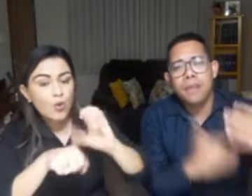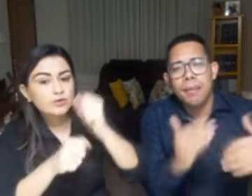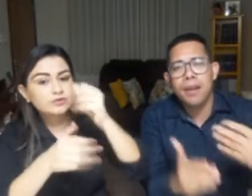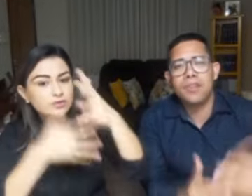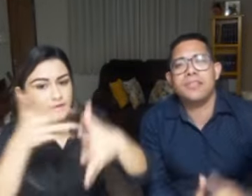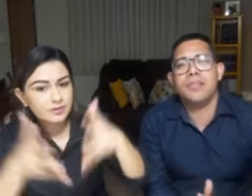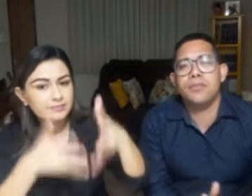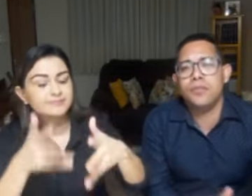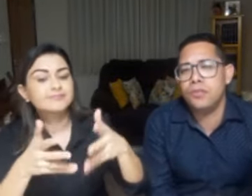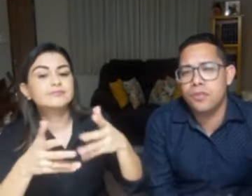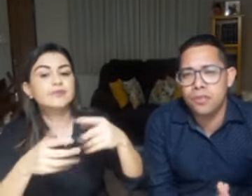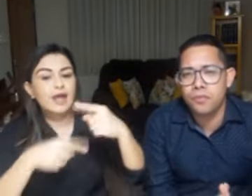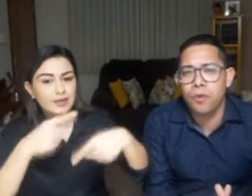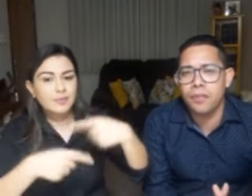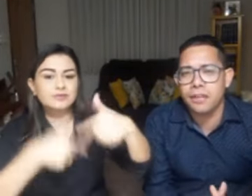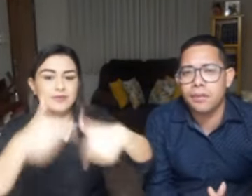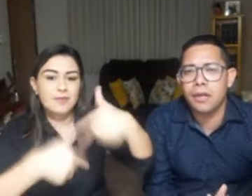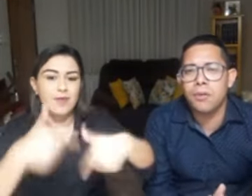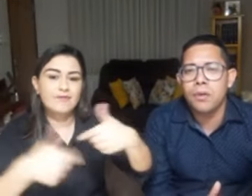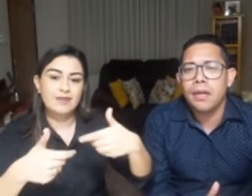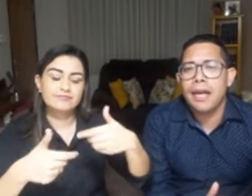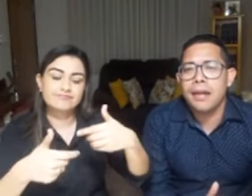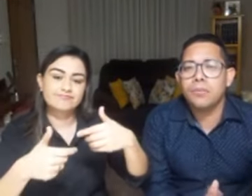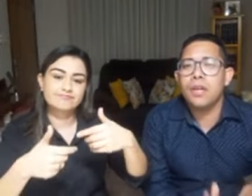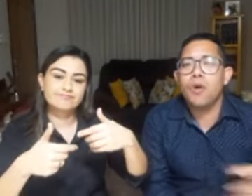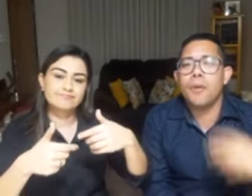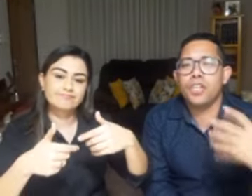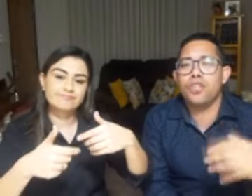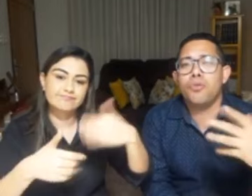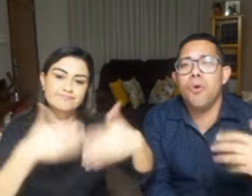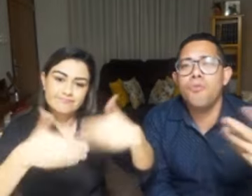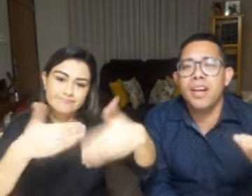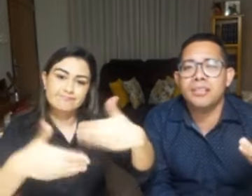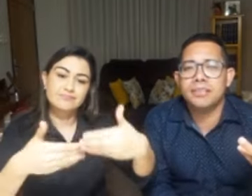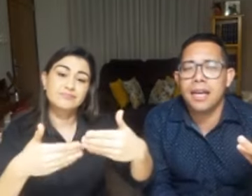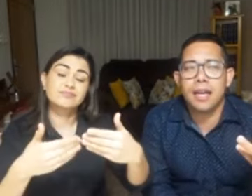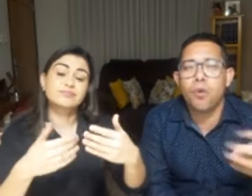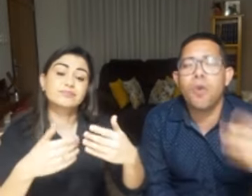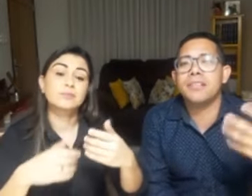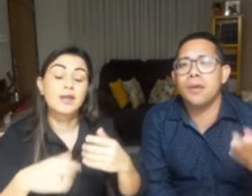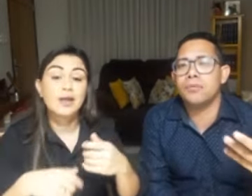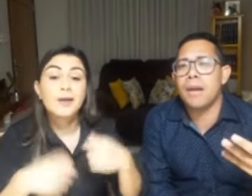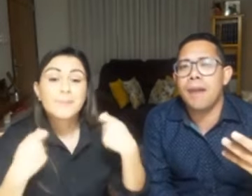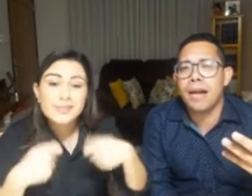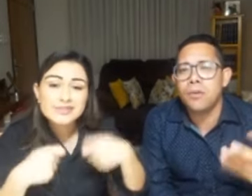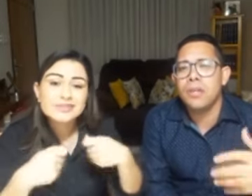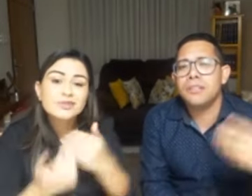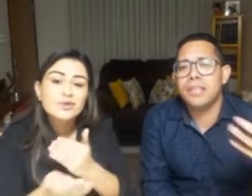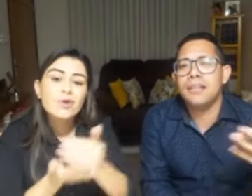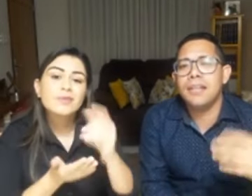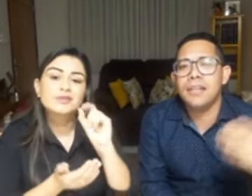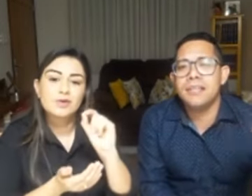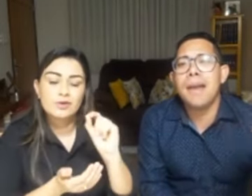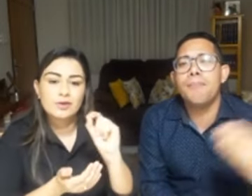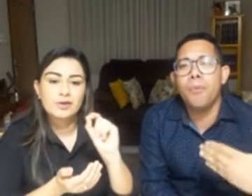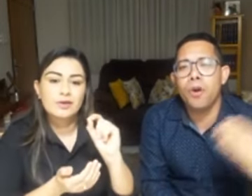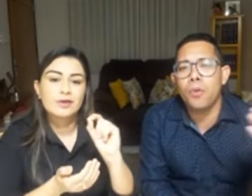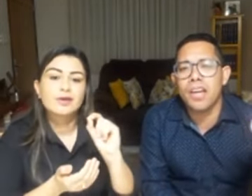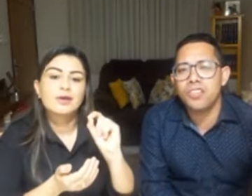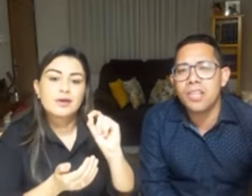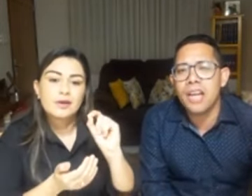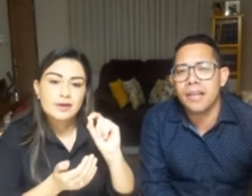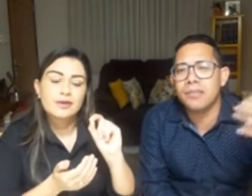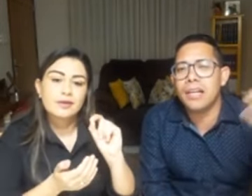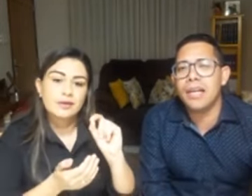aí o trabalho vai sendo desenvolvido. Então, não tem como a gente começar um trabalho sem ter esse apoio